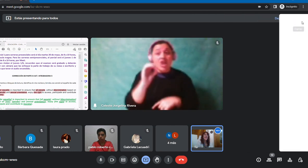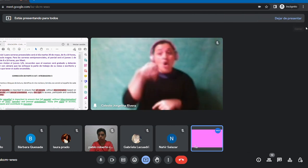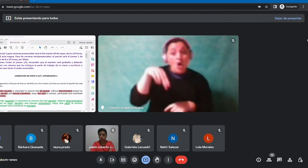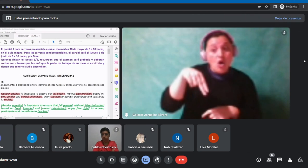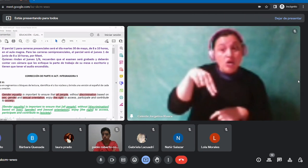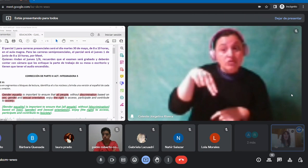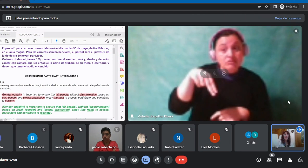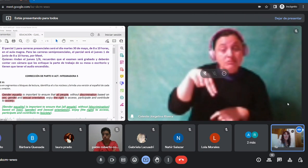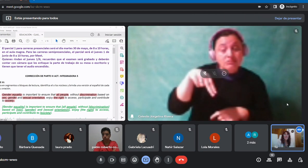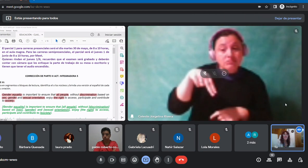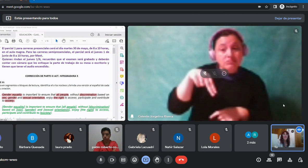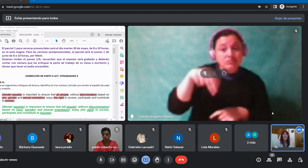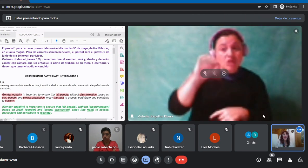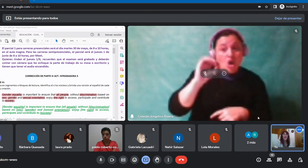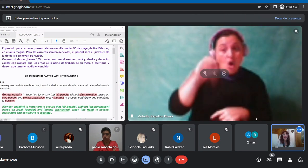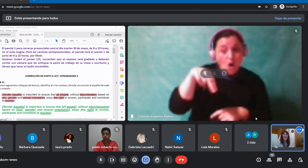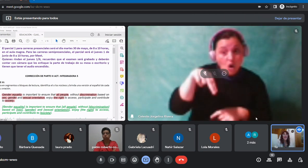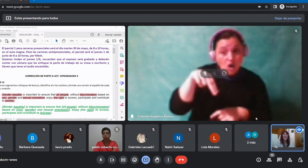que